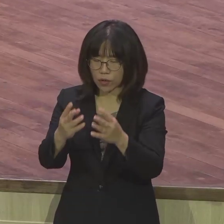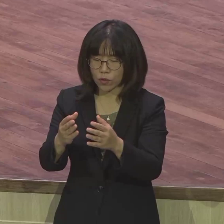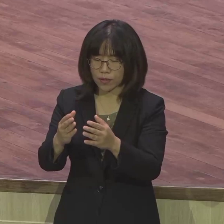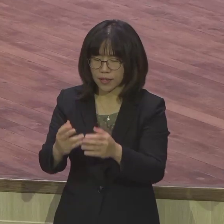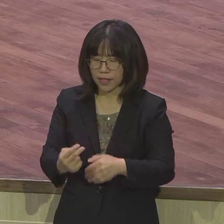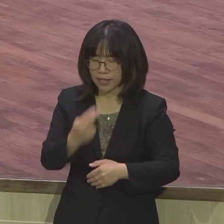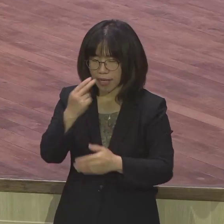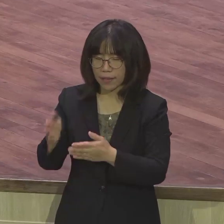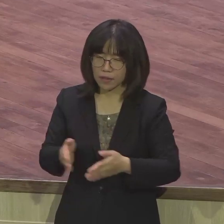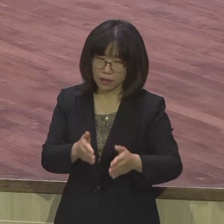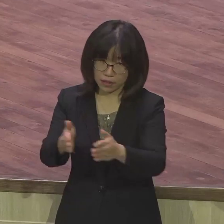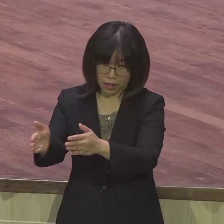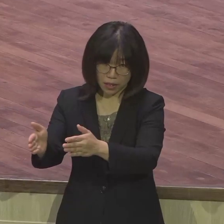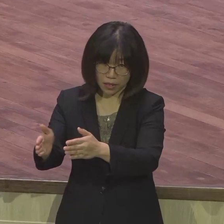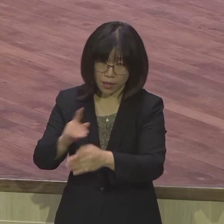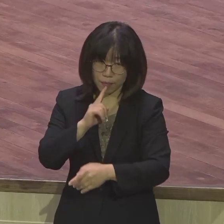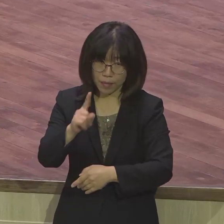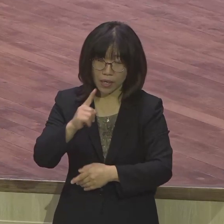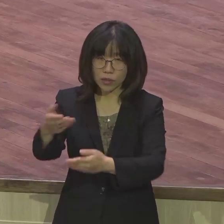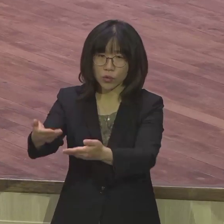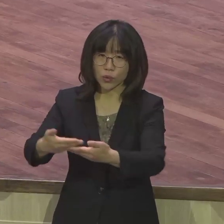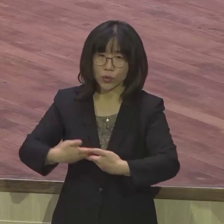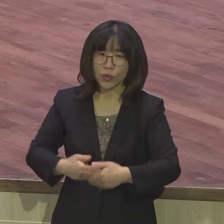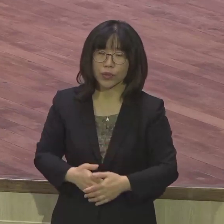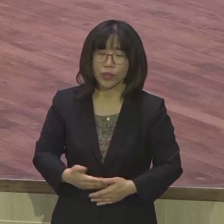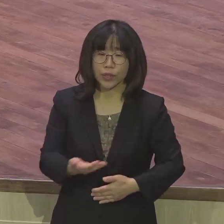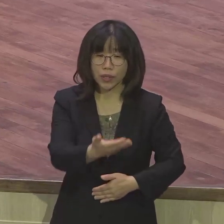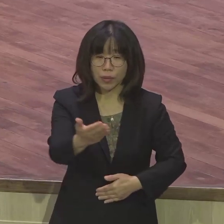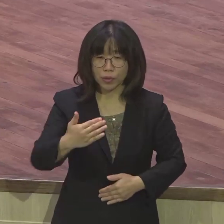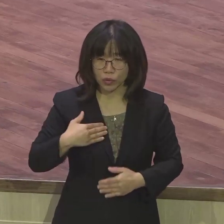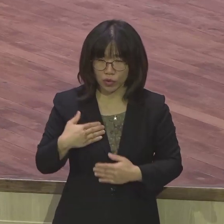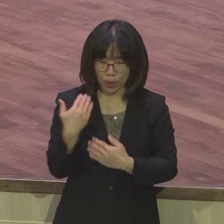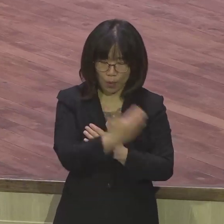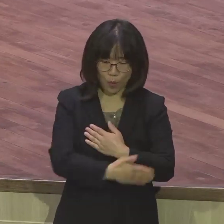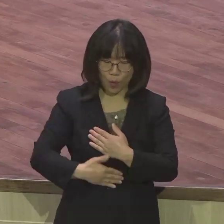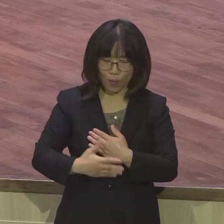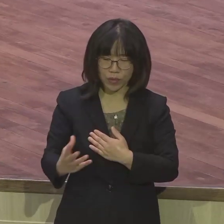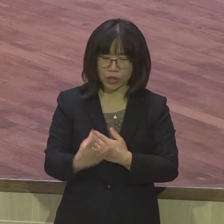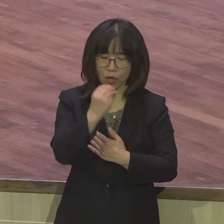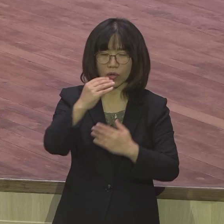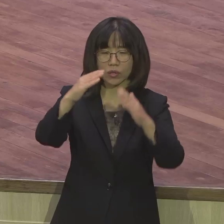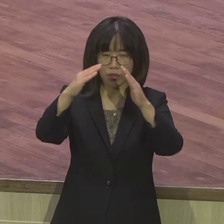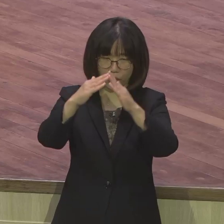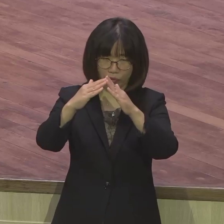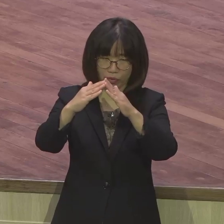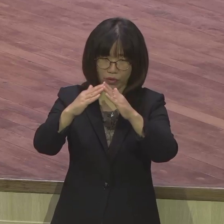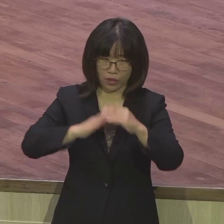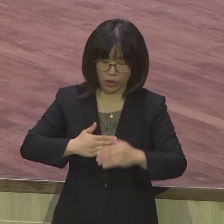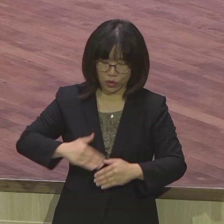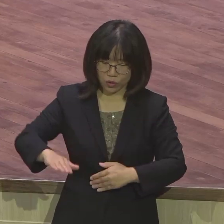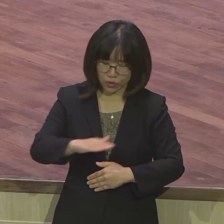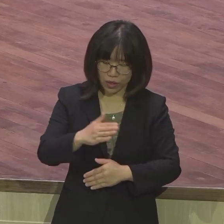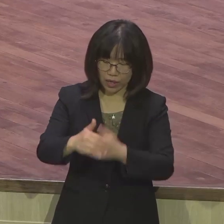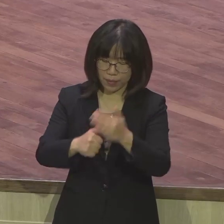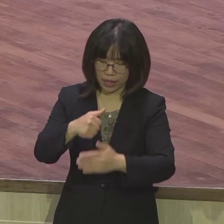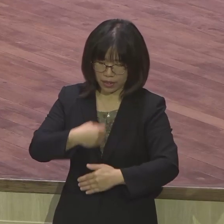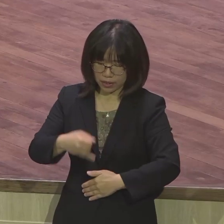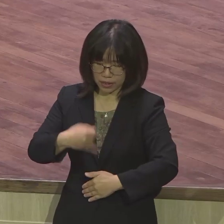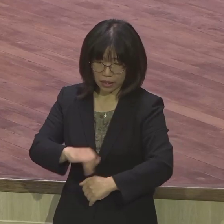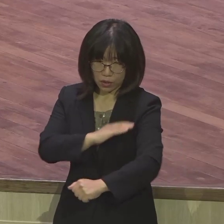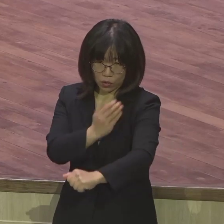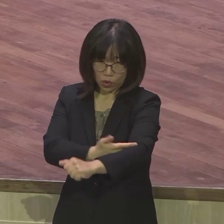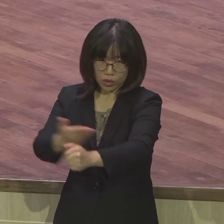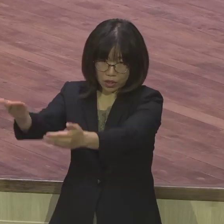그의 육체니라 이렇게 되어 있습니다. 여러분 우리가 하나님의 성전이라고 그러잖아요. 우리가 하나님의 자녀는 권세를 주셨잖아요. 이 권세를 가지고 그 보좌